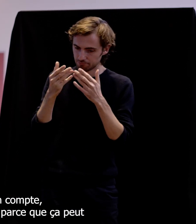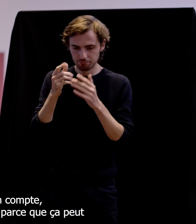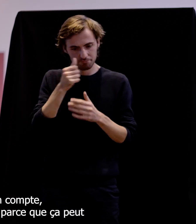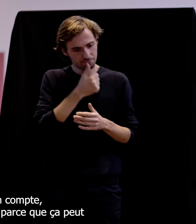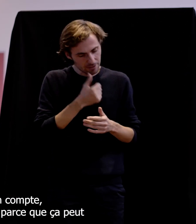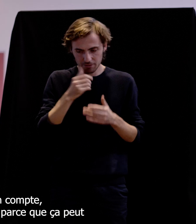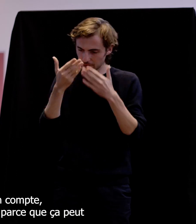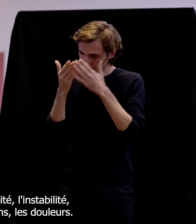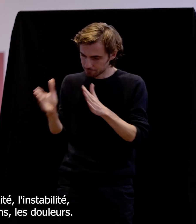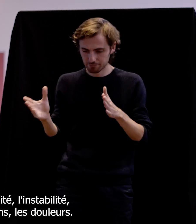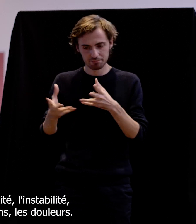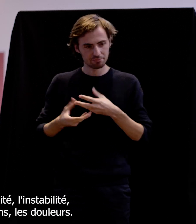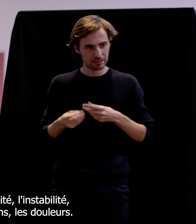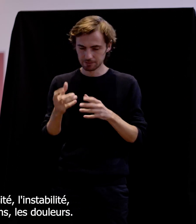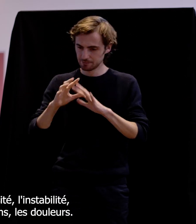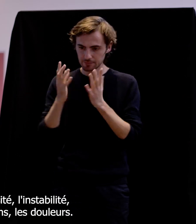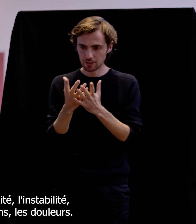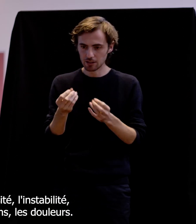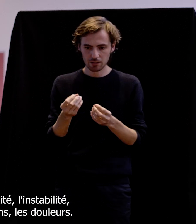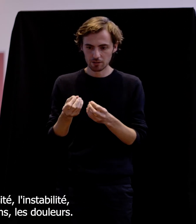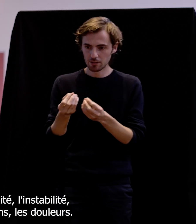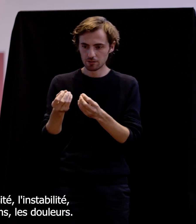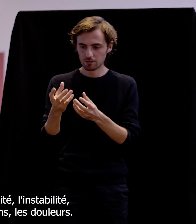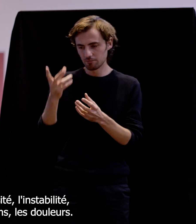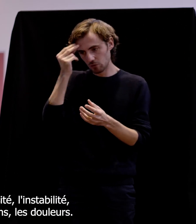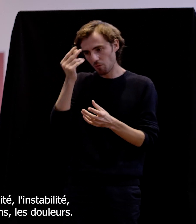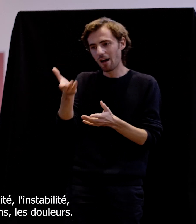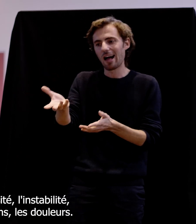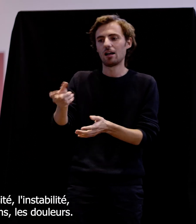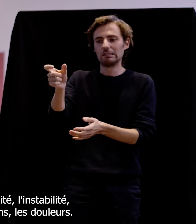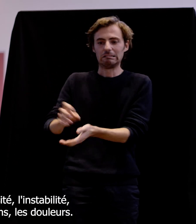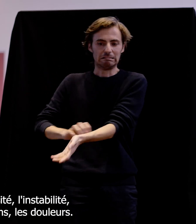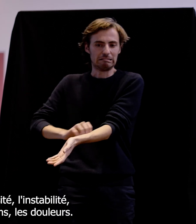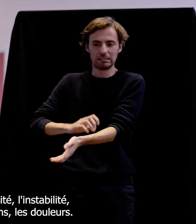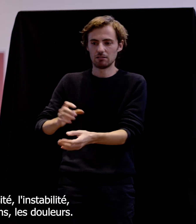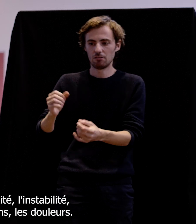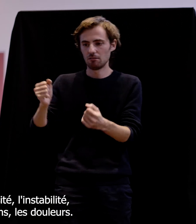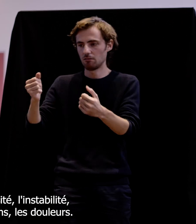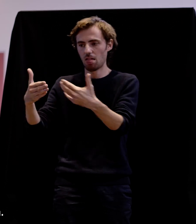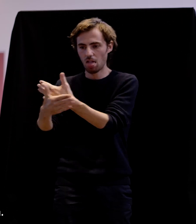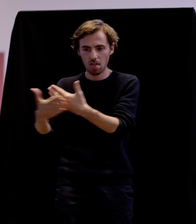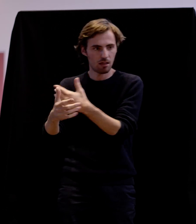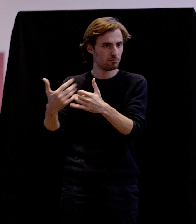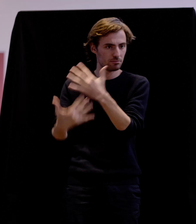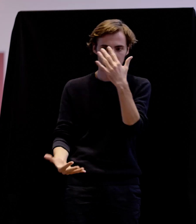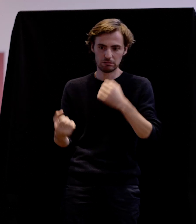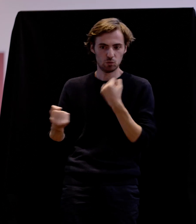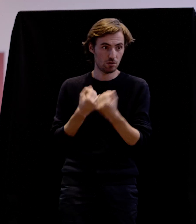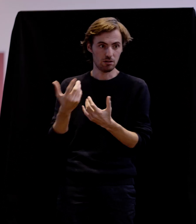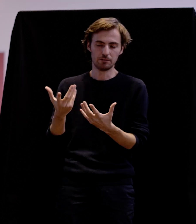patient, parce que ça peut expliquer la nervosité, l'instabilité, les incompréhensions, les douleurs, voilà.